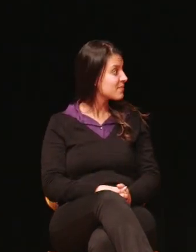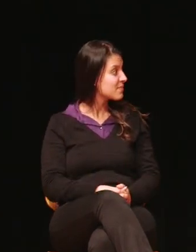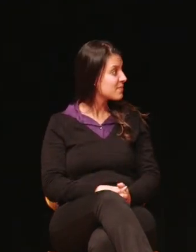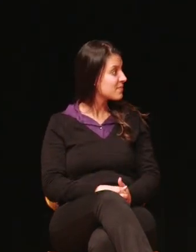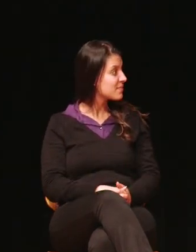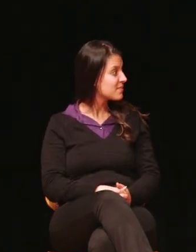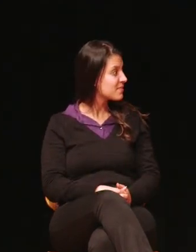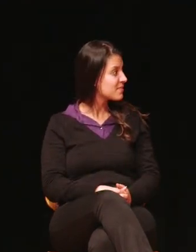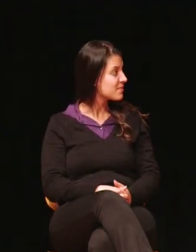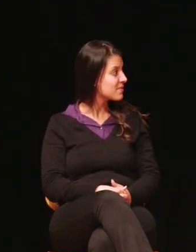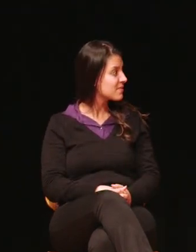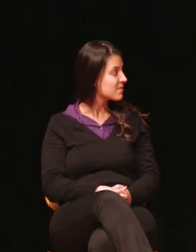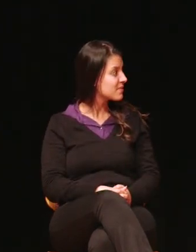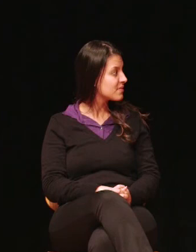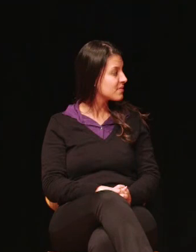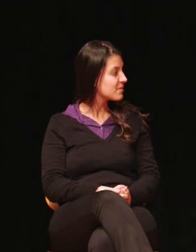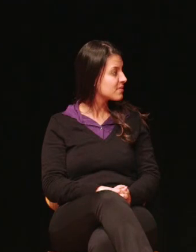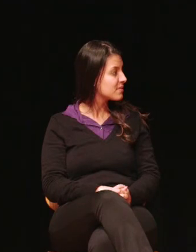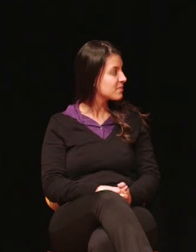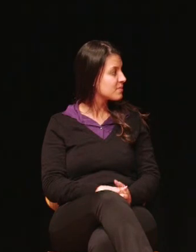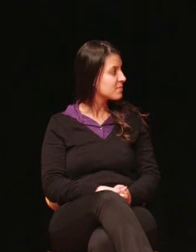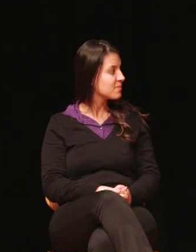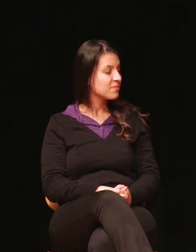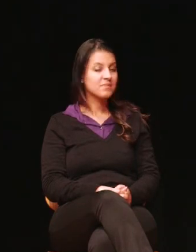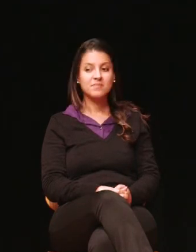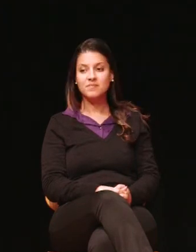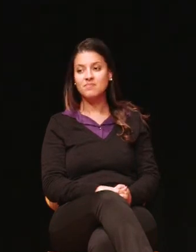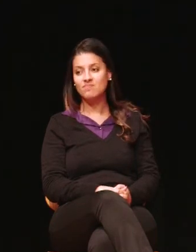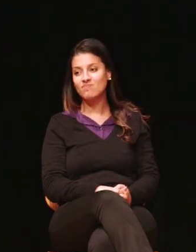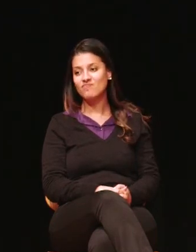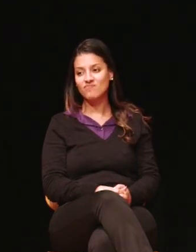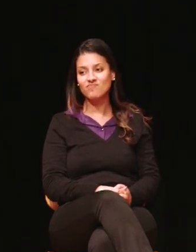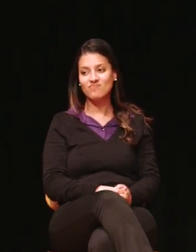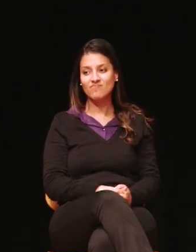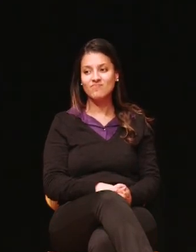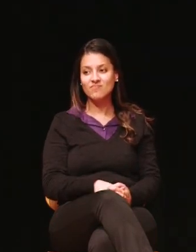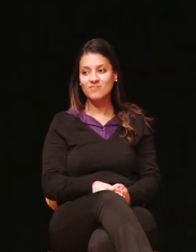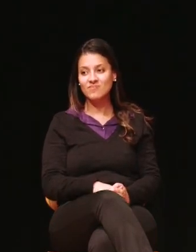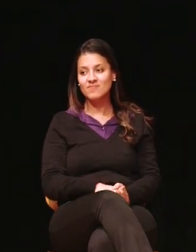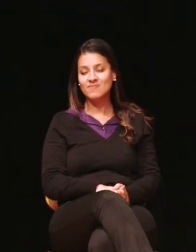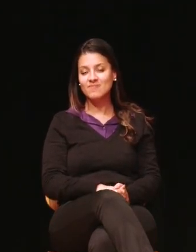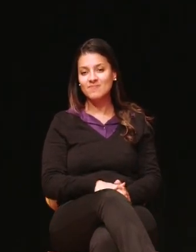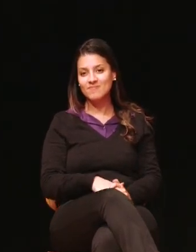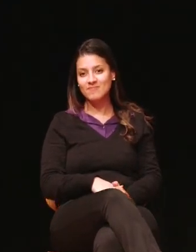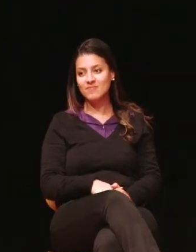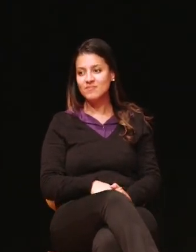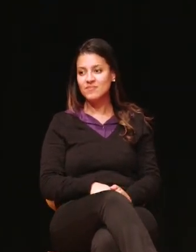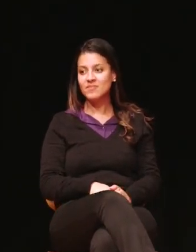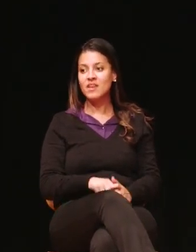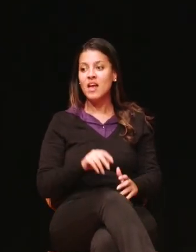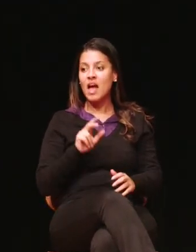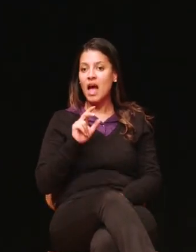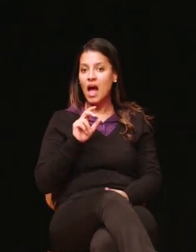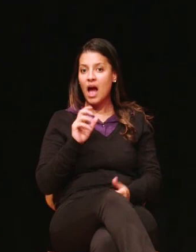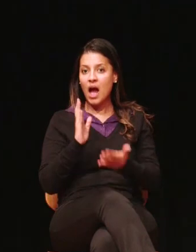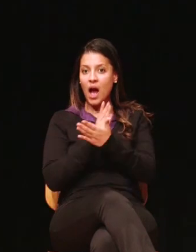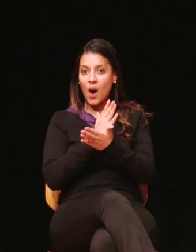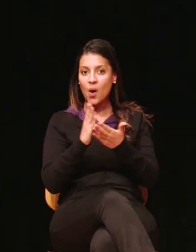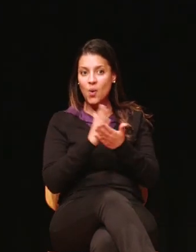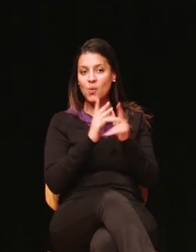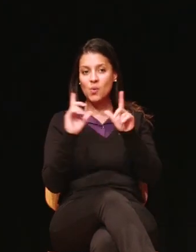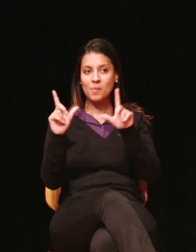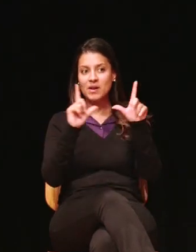Mas só completando, mas considerando inclusive que nós temos algumas obras que inclusive foram retiradas do seu lugar original, seja